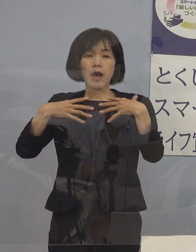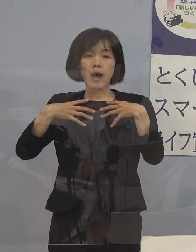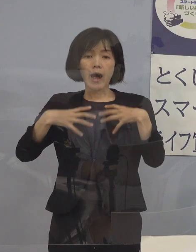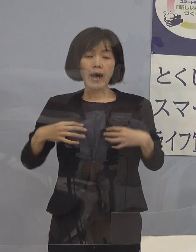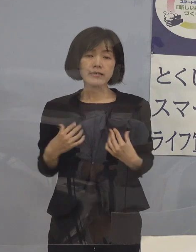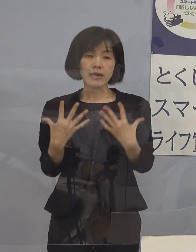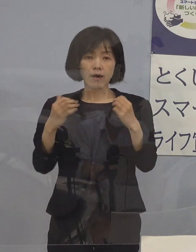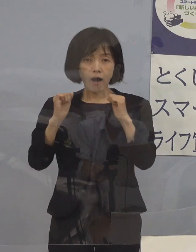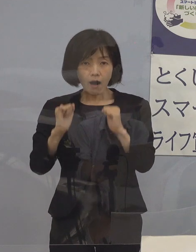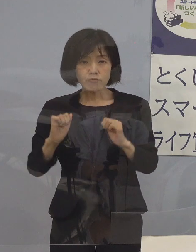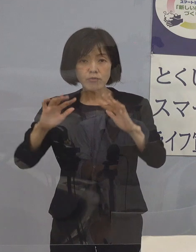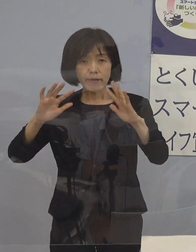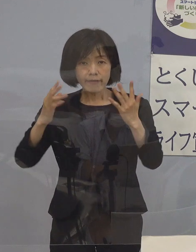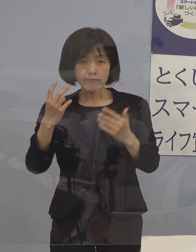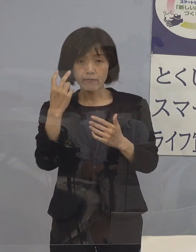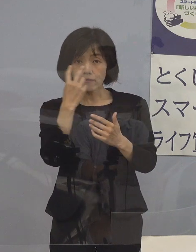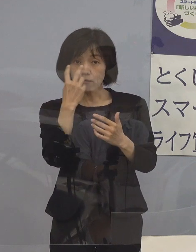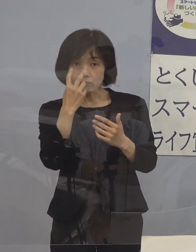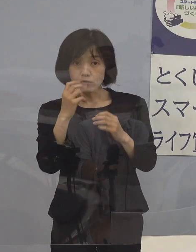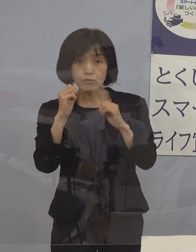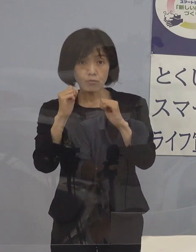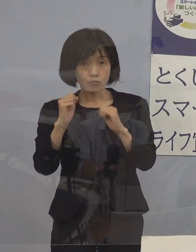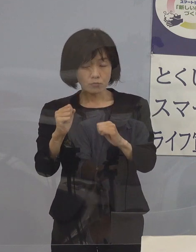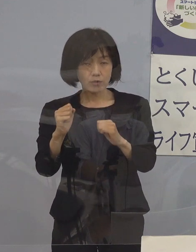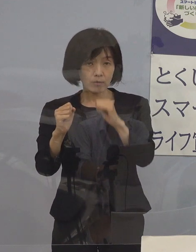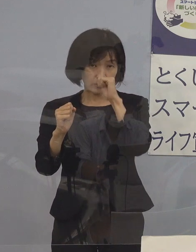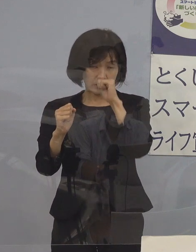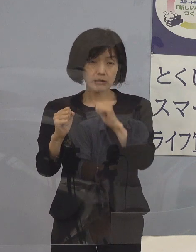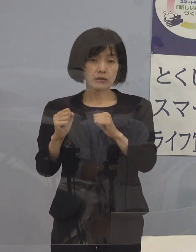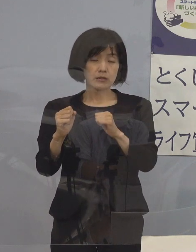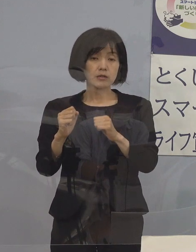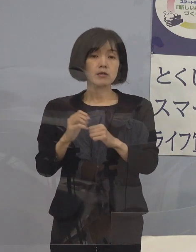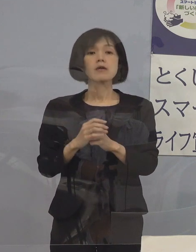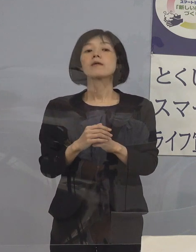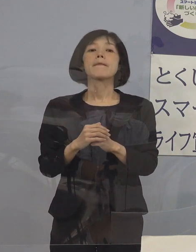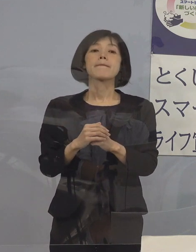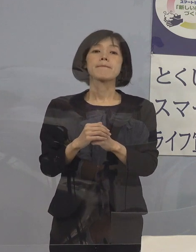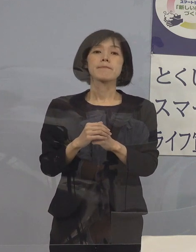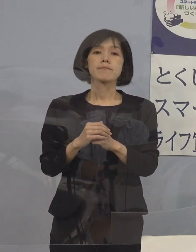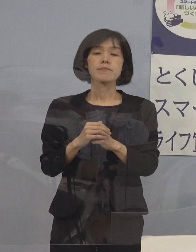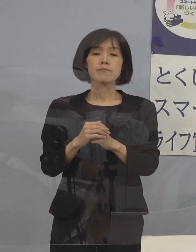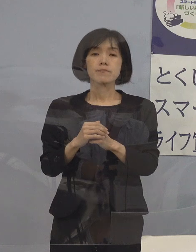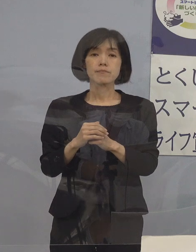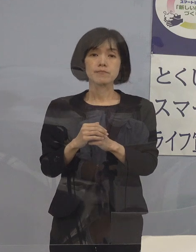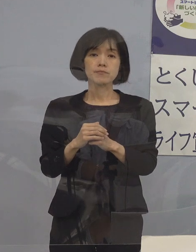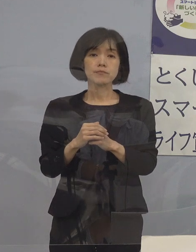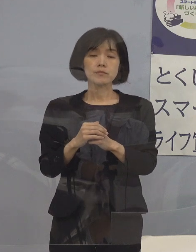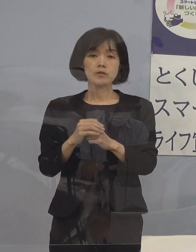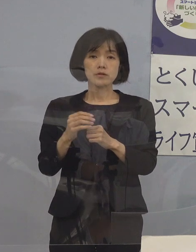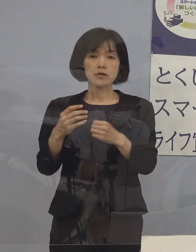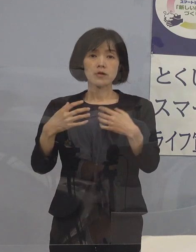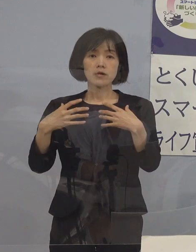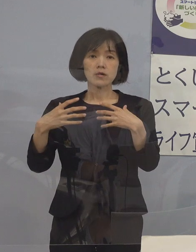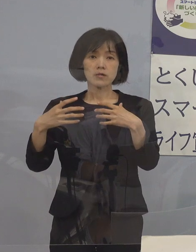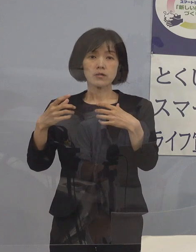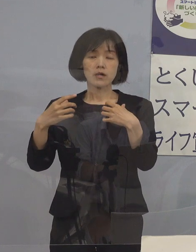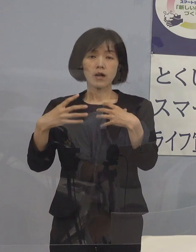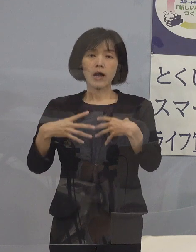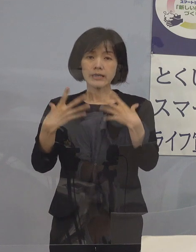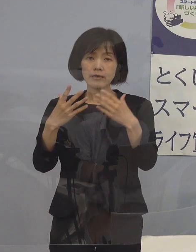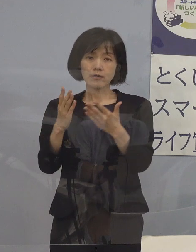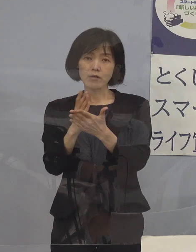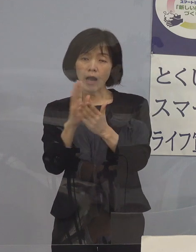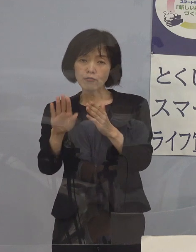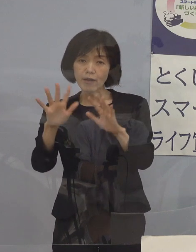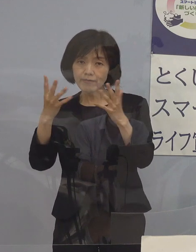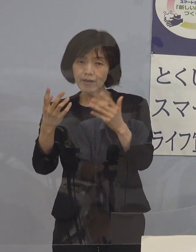あ、今回もほとんどのところ見ていただいている部分が多いものですから、そうしていただけると非常にありがたいなと、こう考えています。